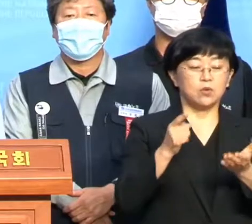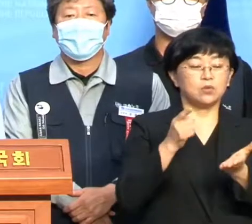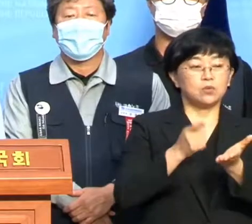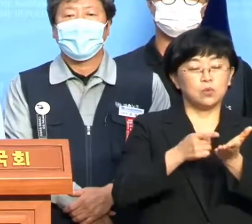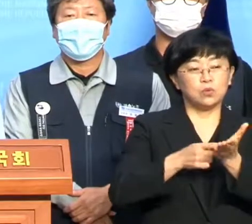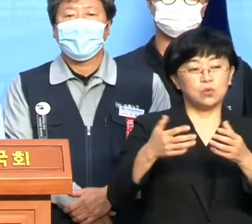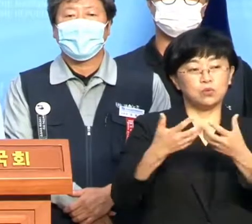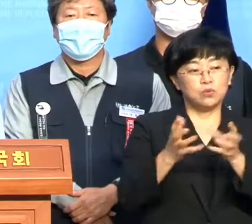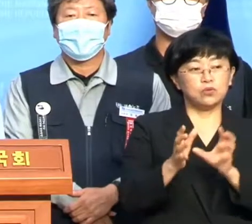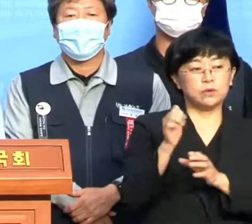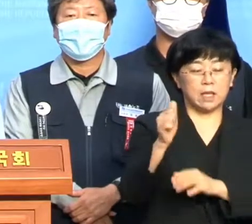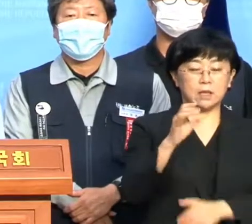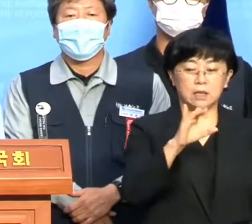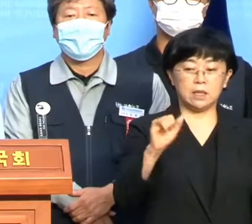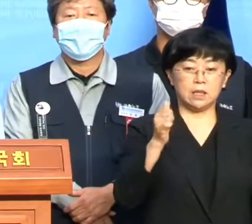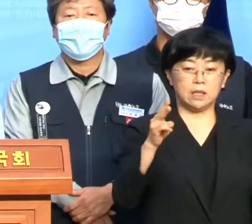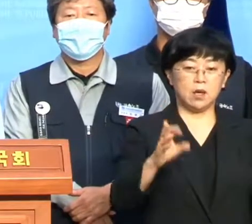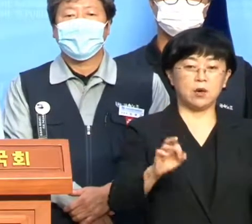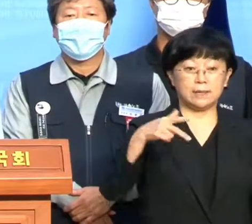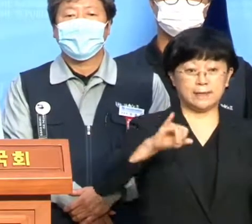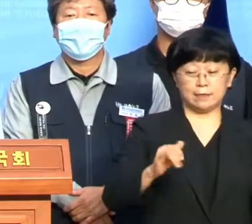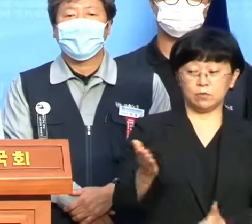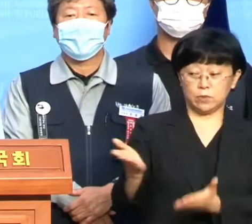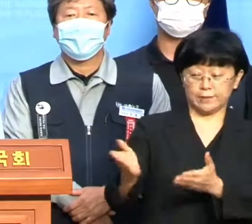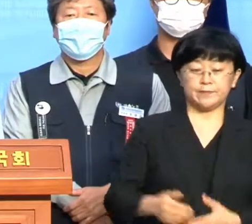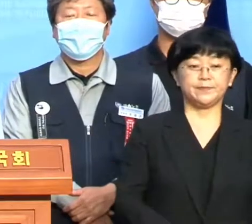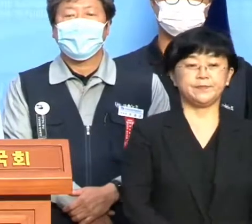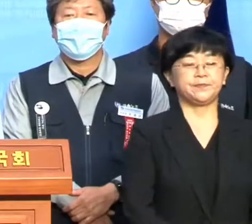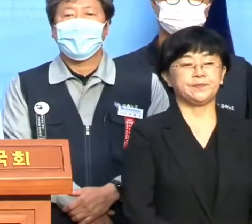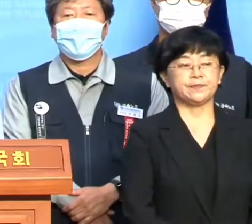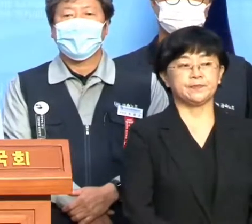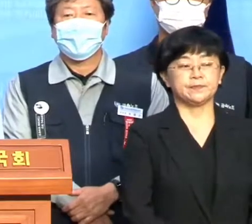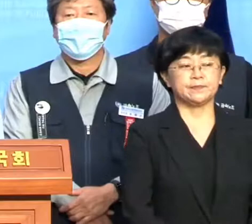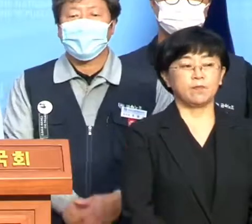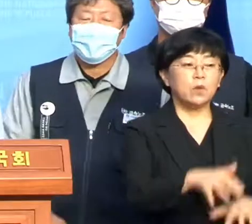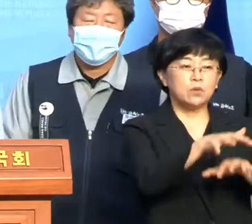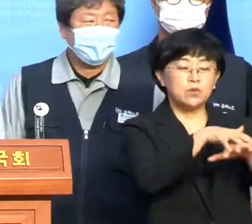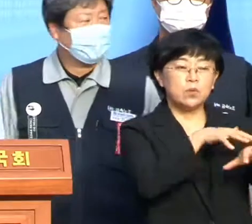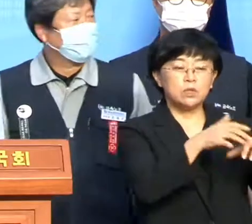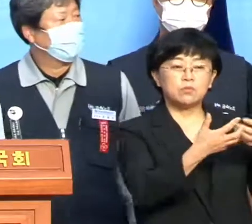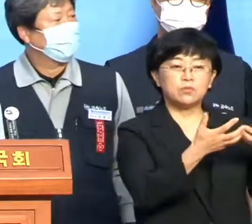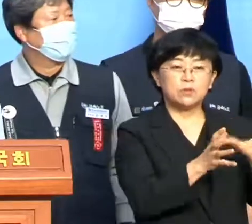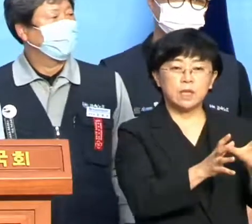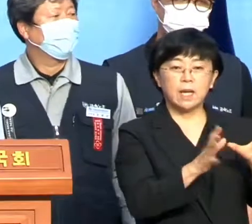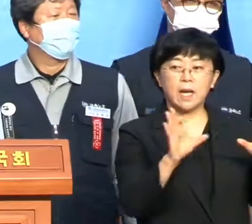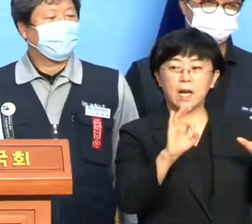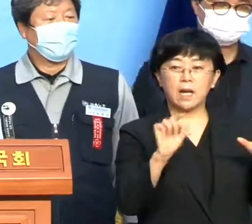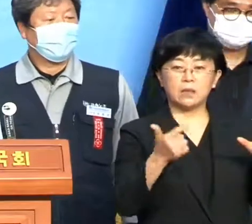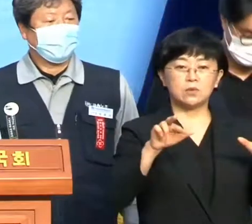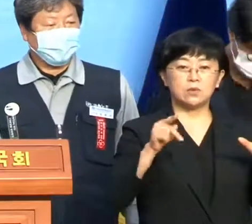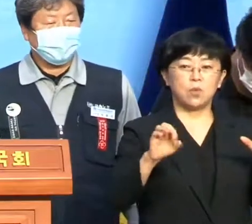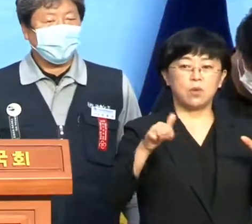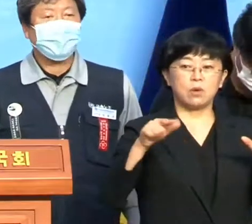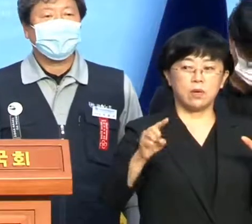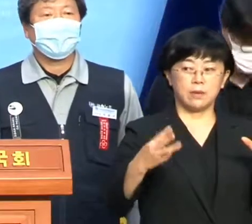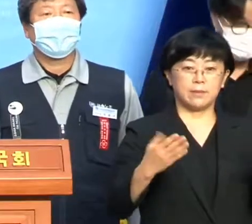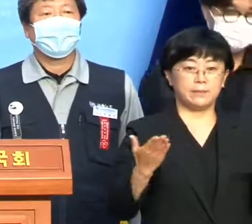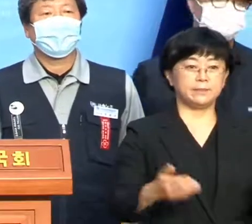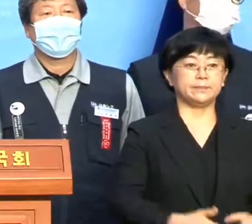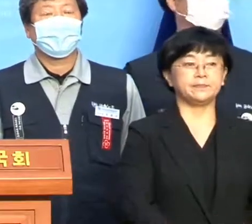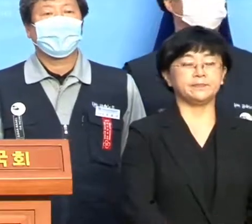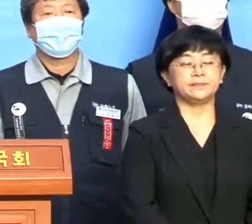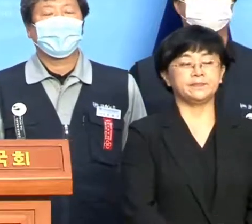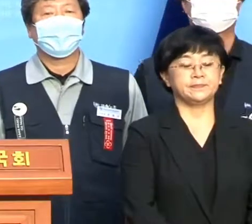이신 이형진 부장님 하셨읍니다 그리고 조직부장 암종 글 올림 참여하고 계십니다